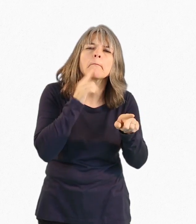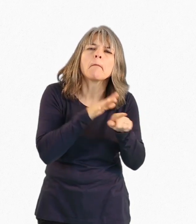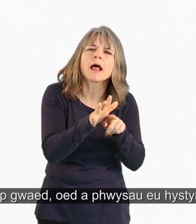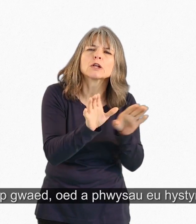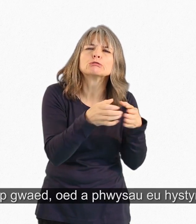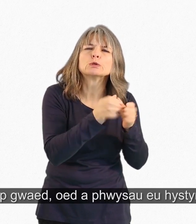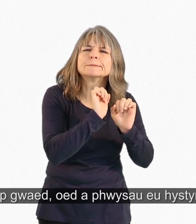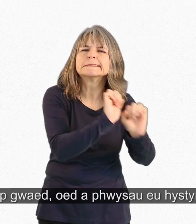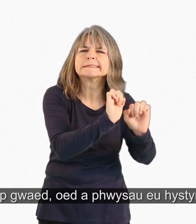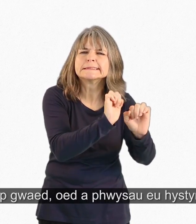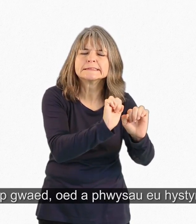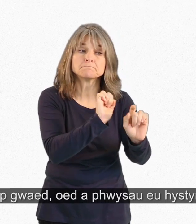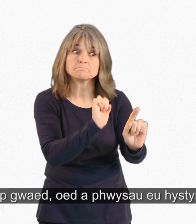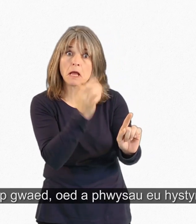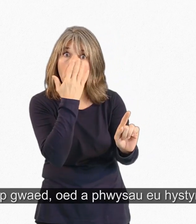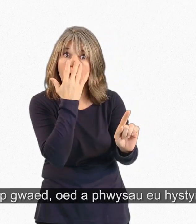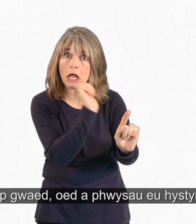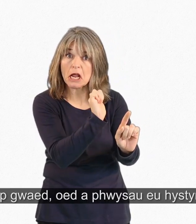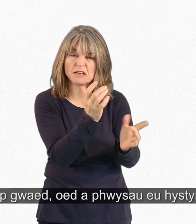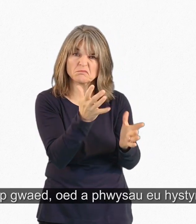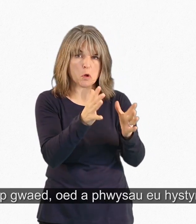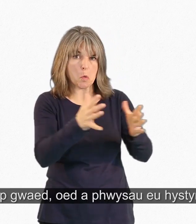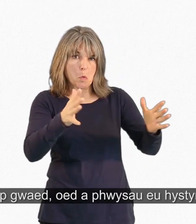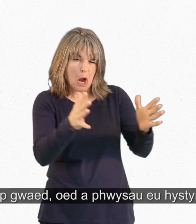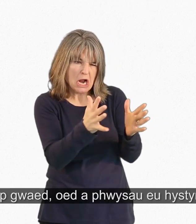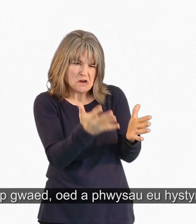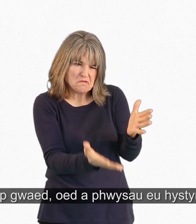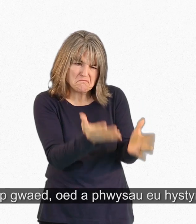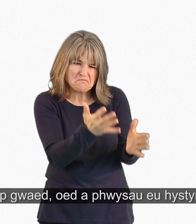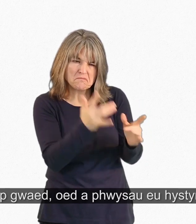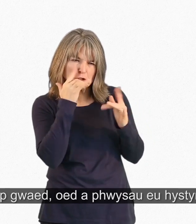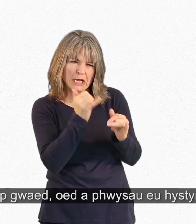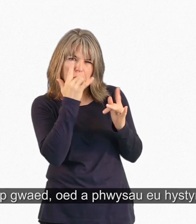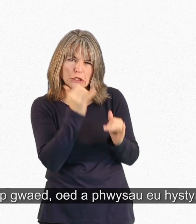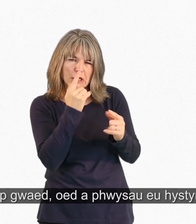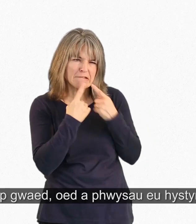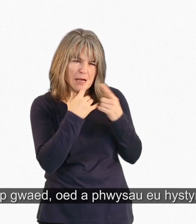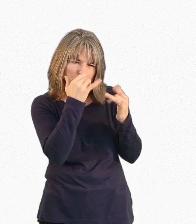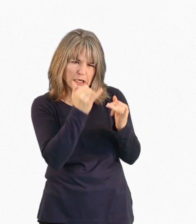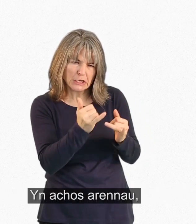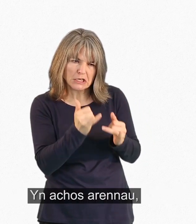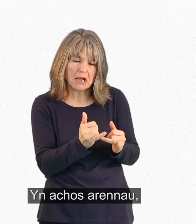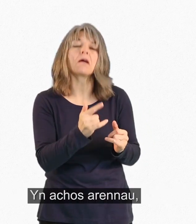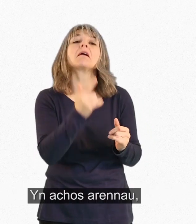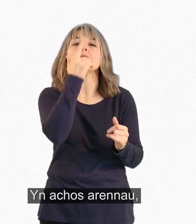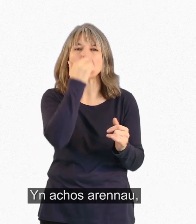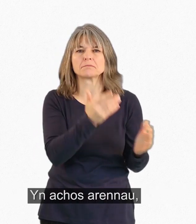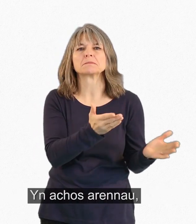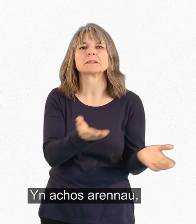Caiff grŵp gwaed, oed a phwysau ei hystyried. Yn achos ar ennau